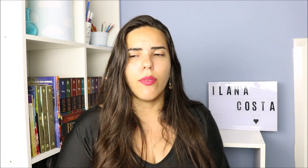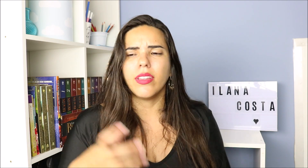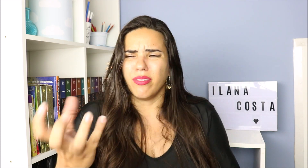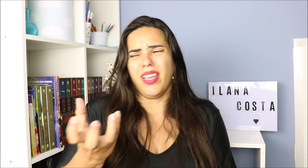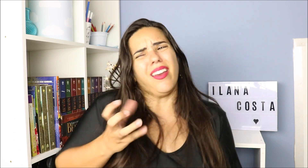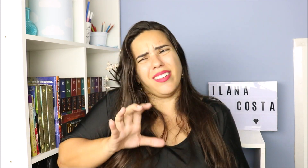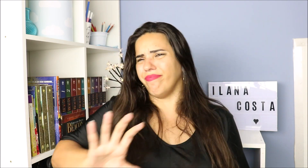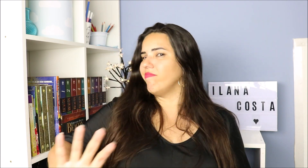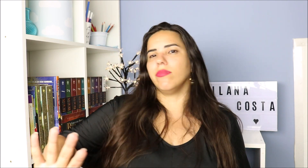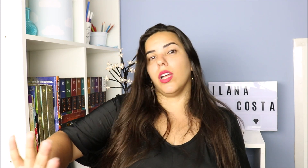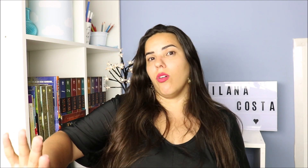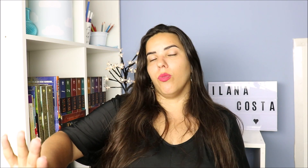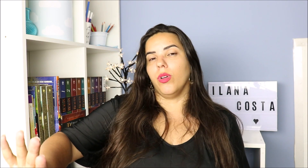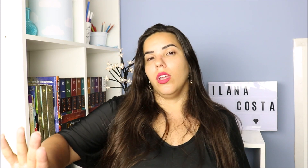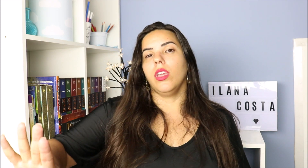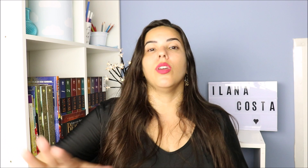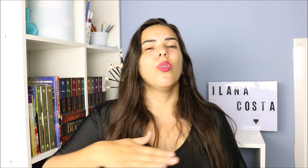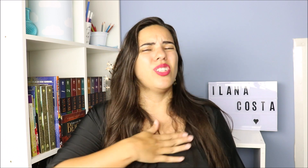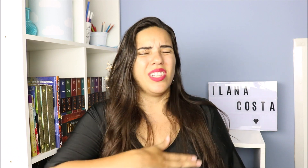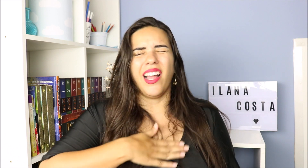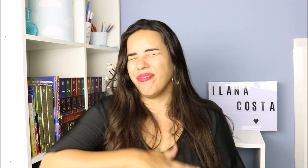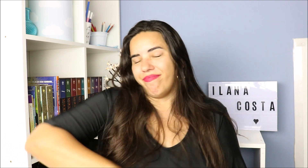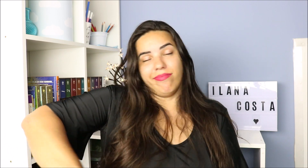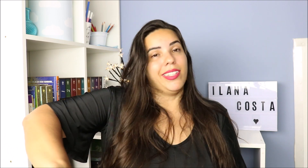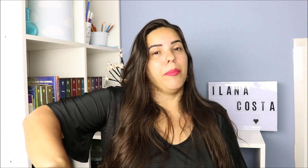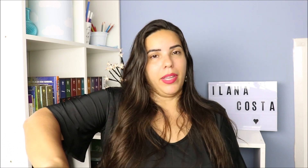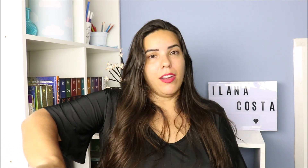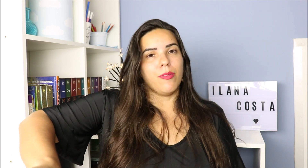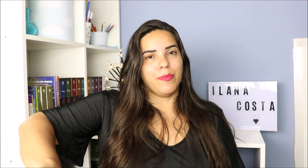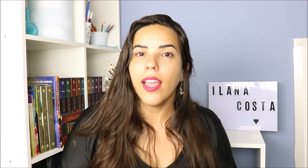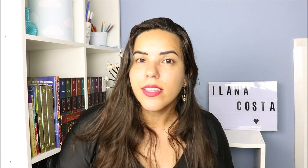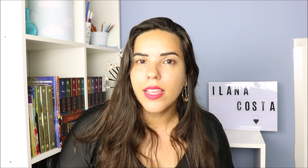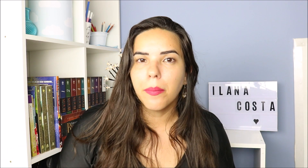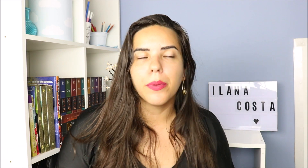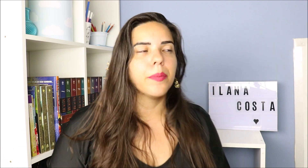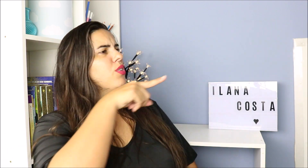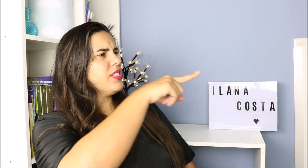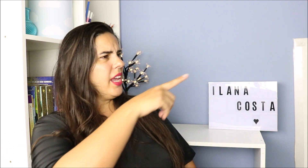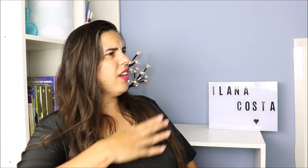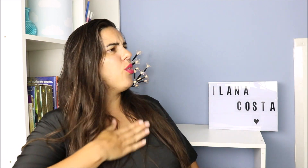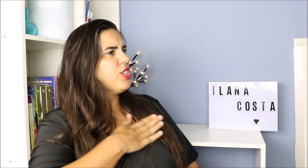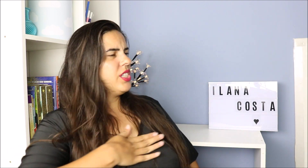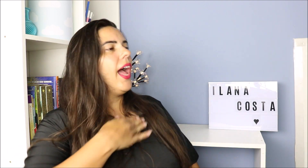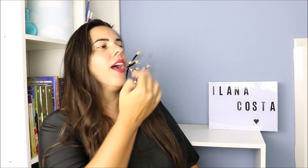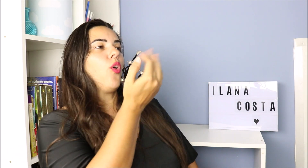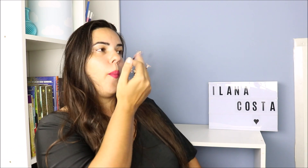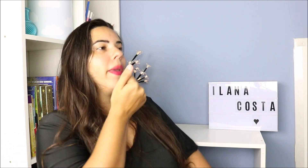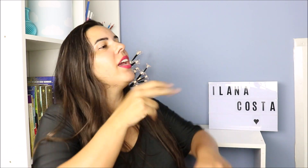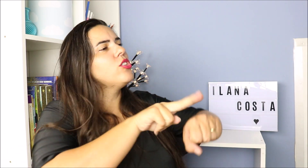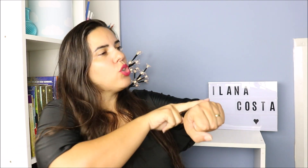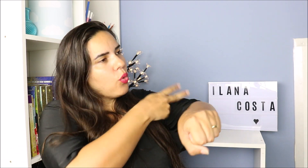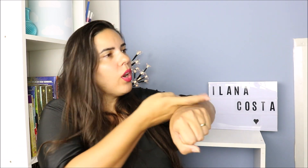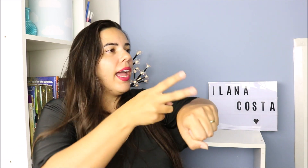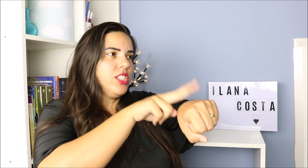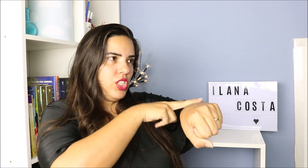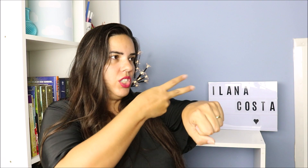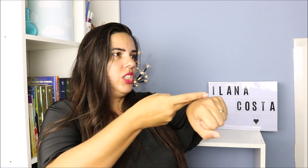Então, querer, não. E gostar, também não. Exemplo, você gostar comer chocolate?